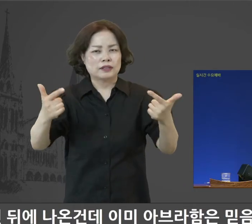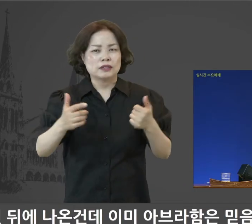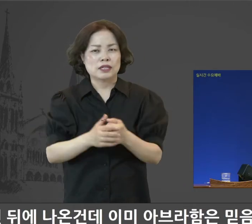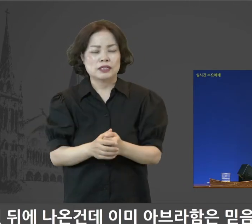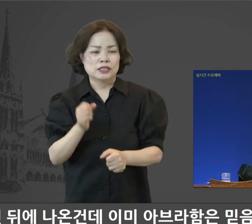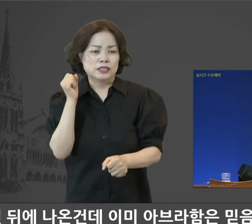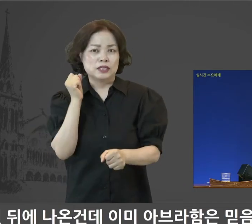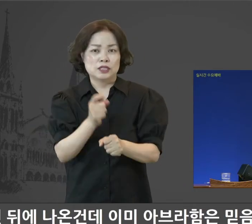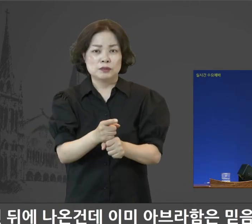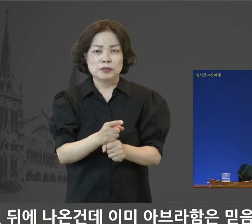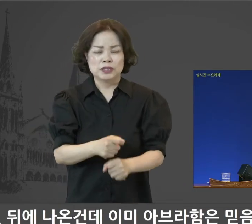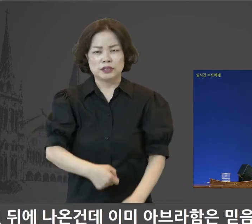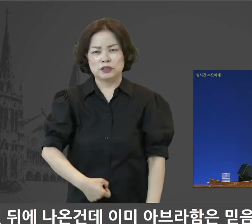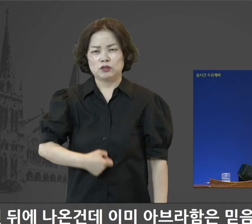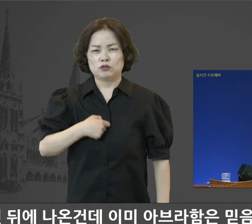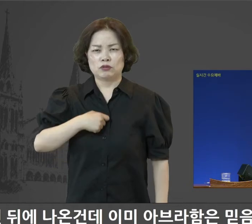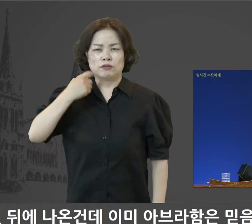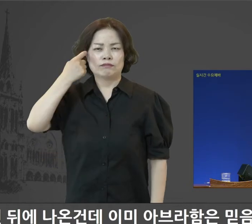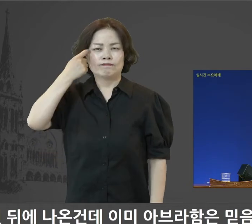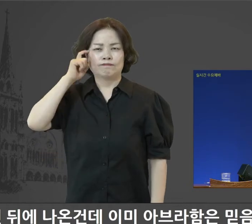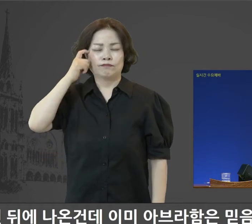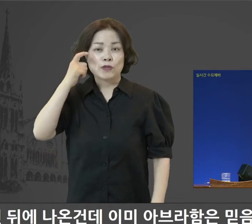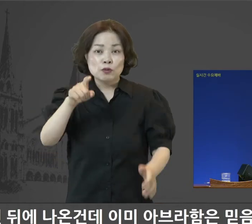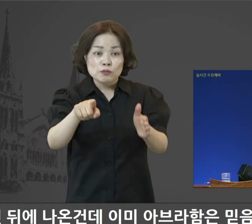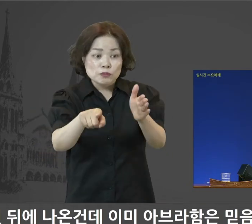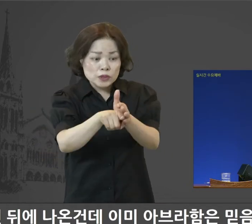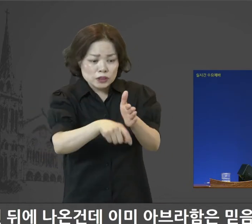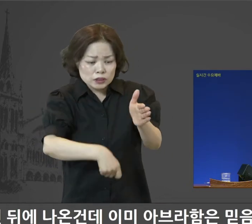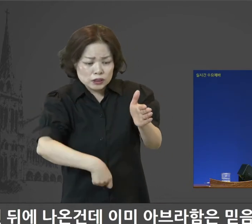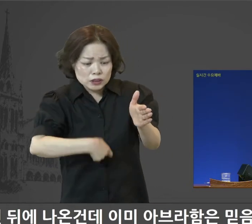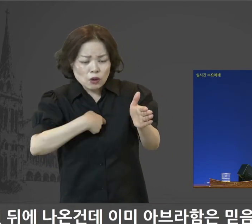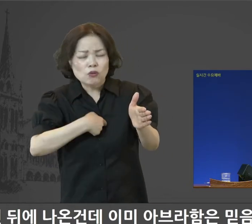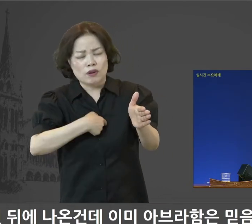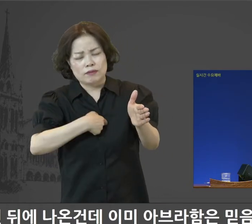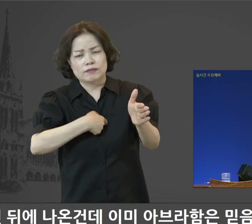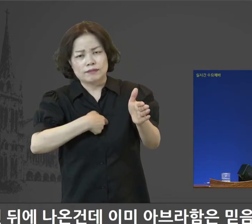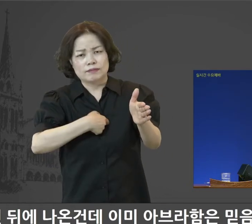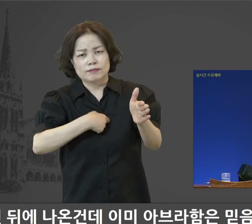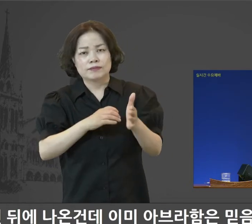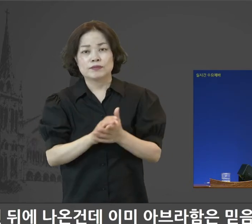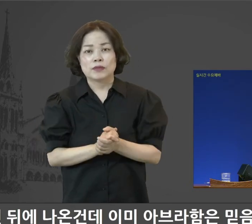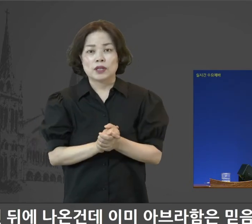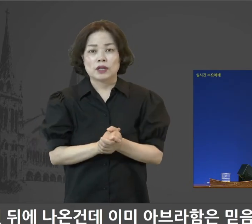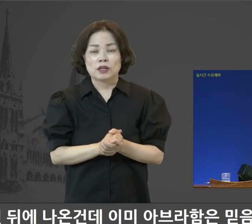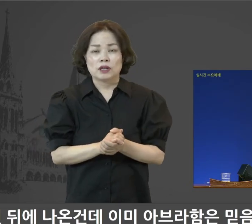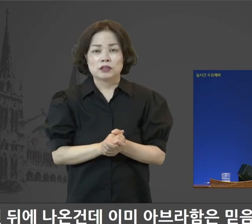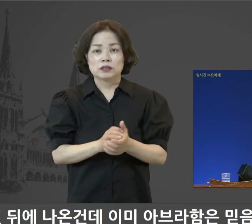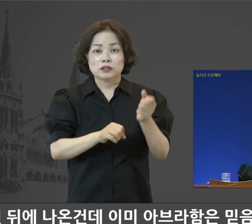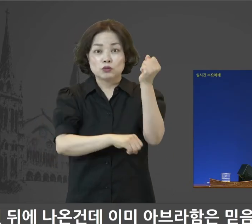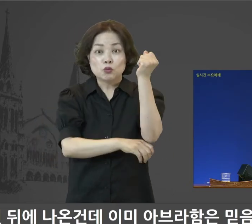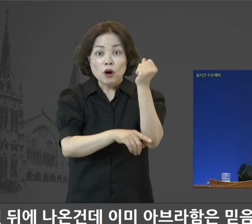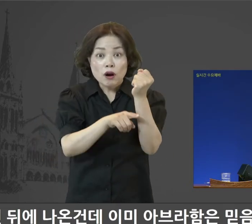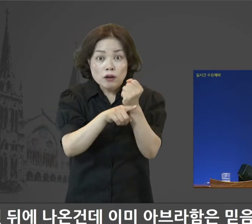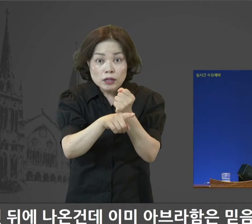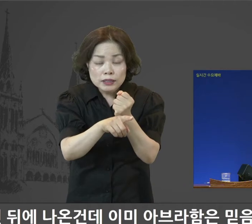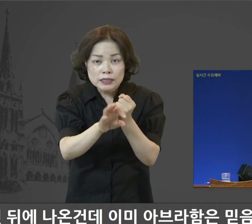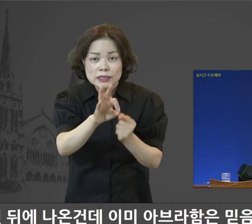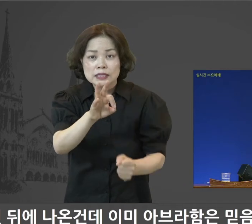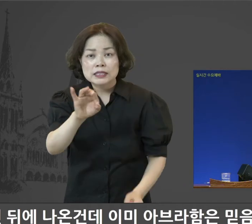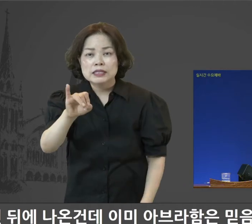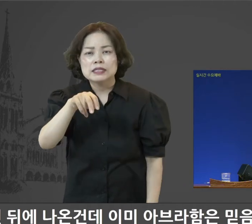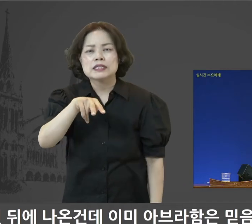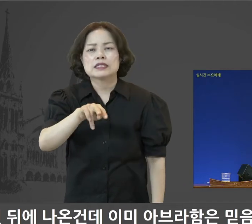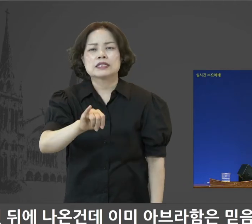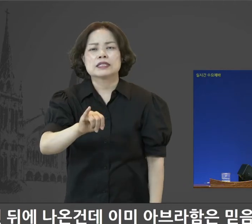이미 아브라함을 의롭게 하실 때 믿음으로 의롭게 된다라는 것이죠. 그 원리, 이신칭의의